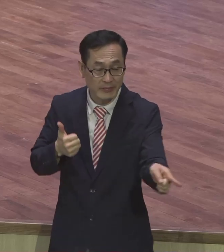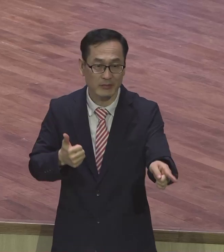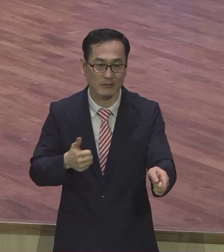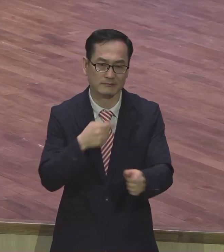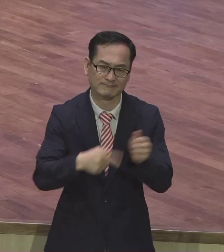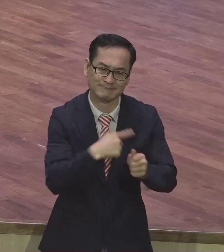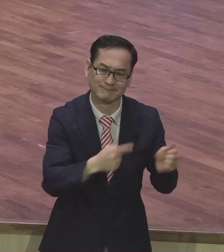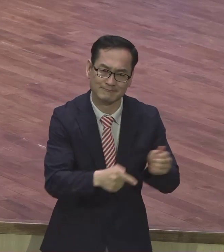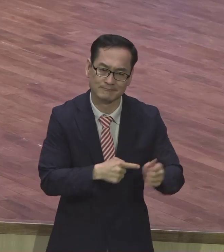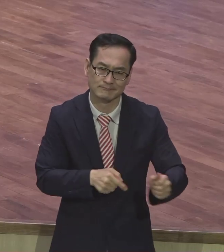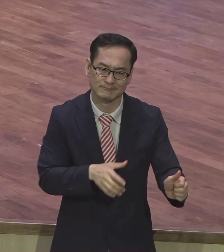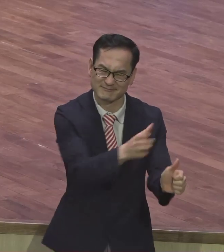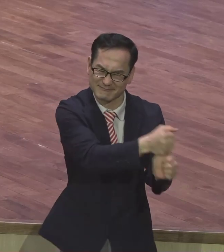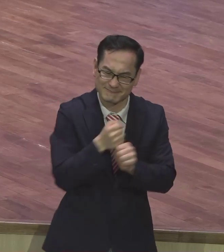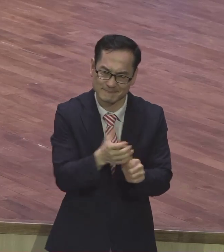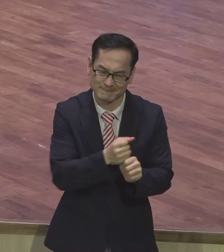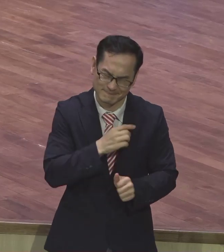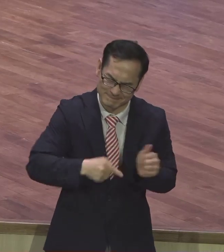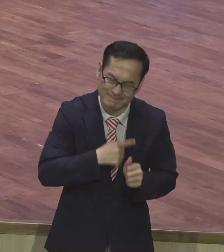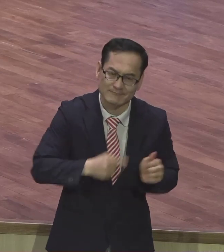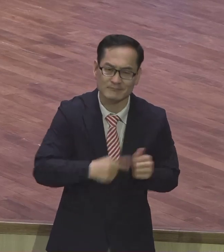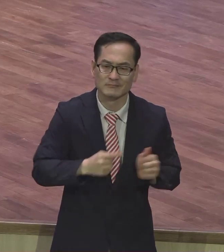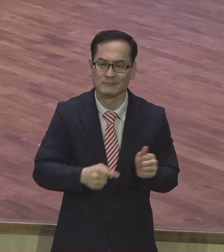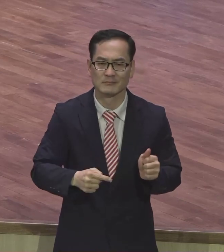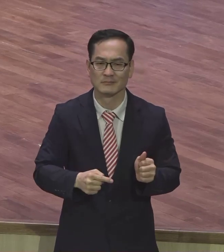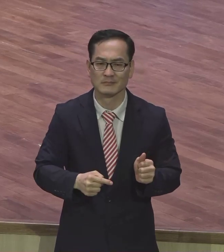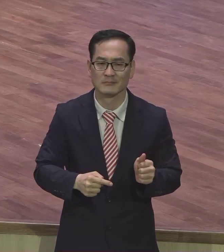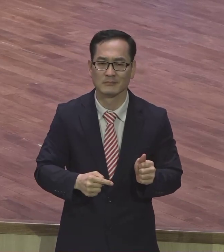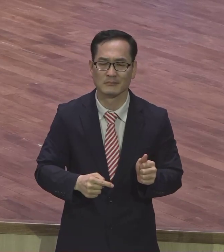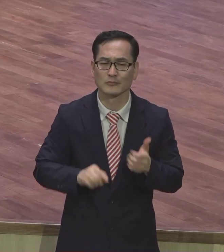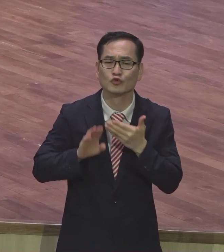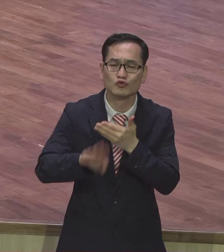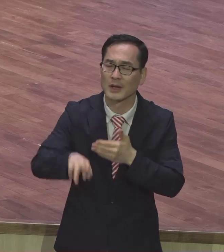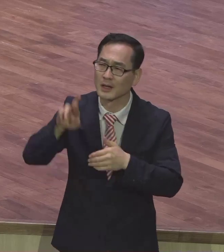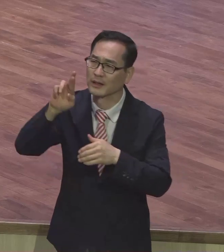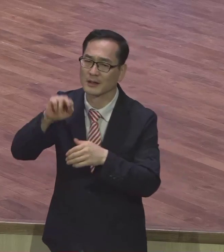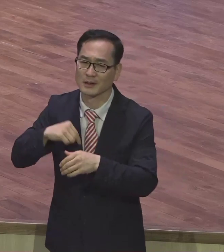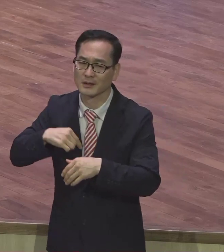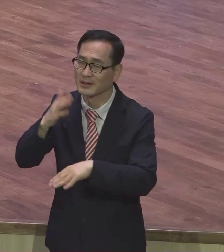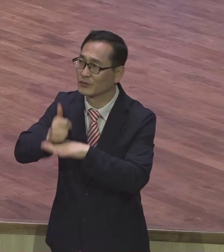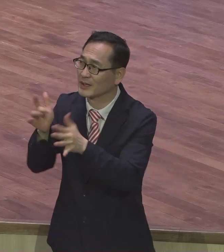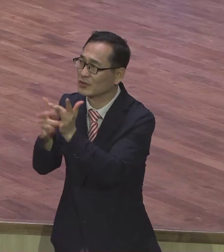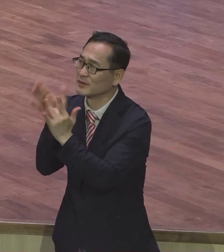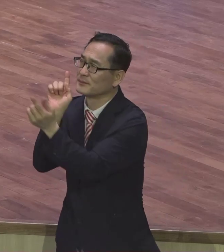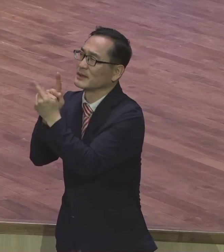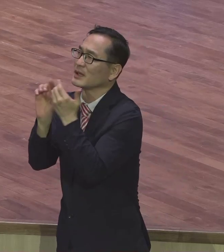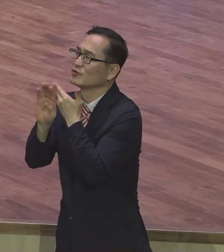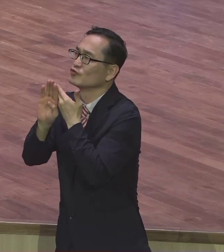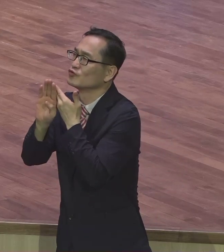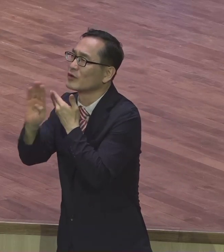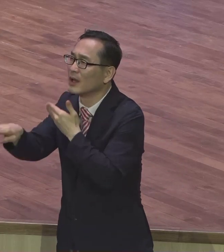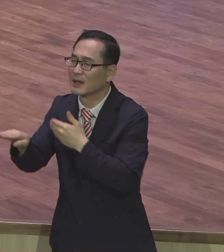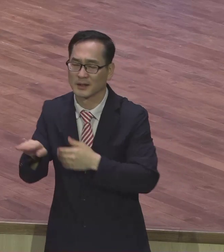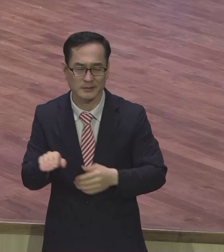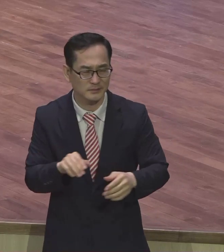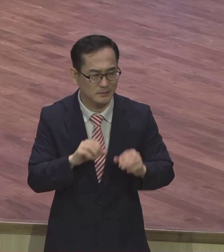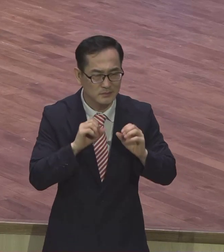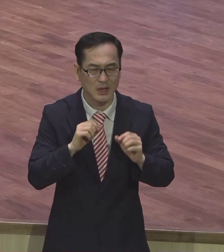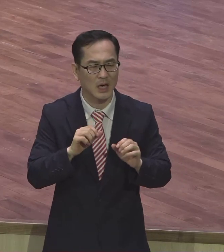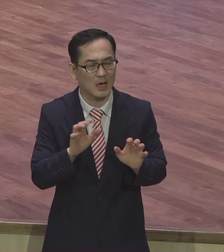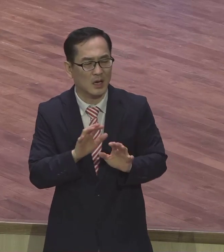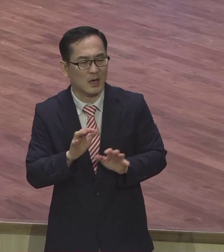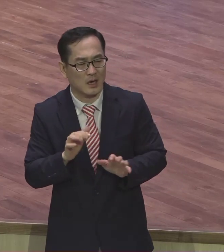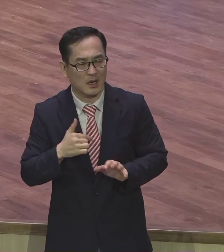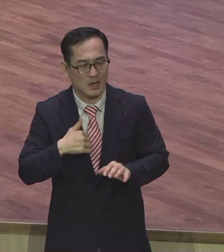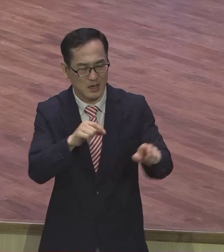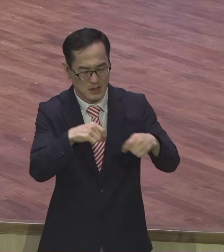동족 구원 받게 하기 위해서 저것들이 몰라서 그렇지 나를 핍박하지 나를 죽일라 그러지 저것들이